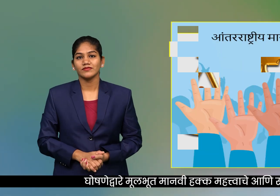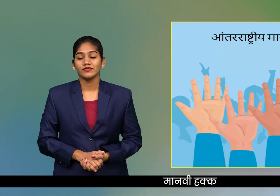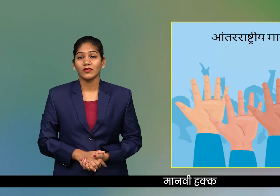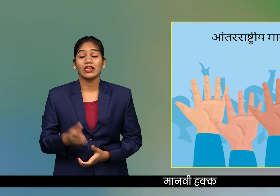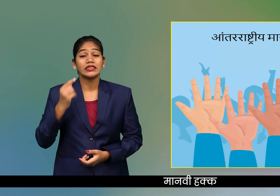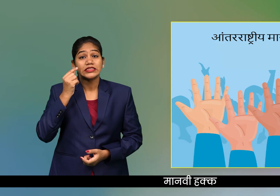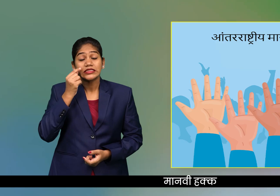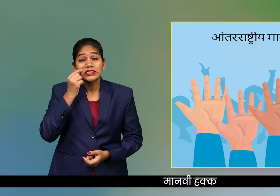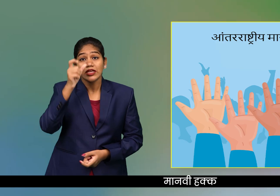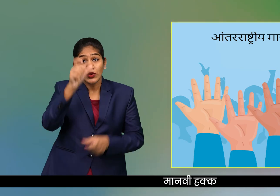मानवी हक्क